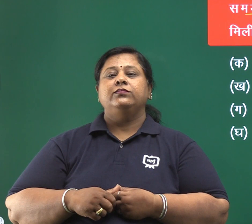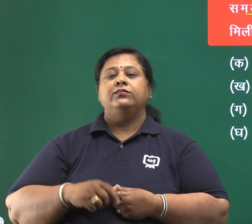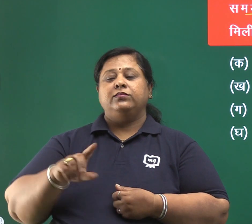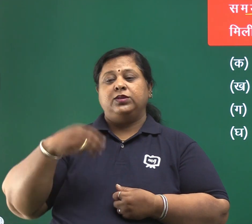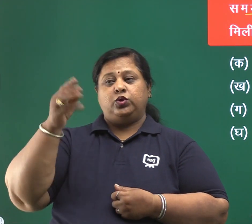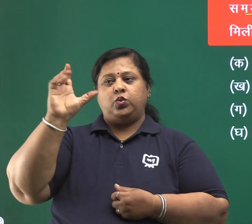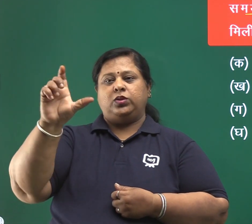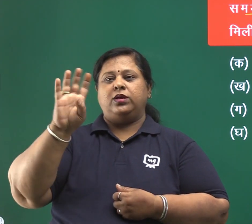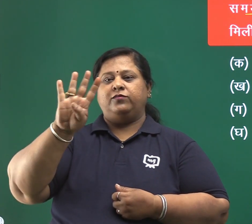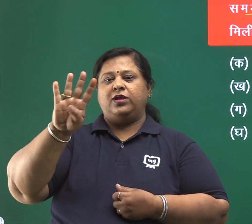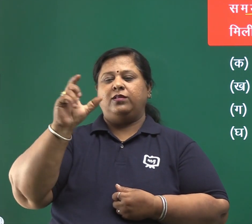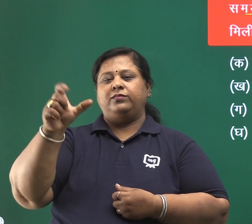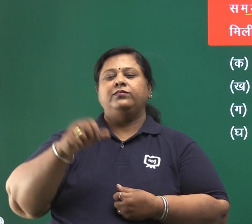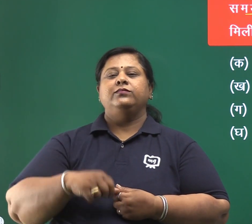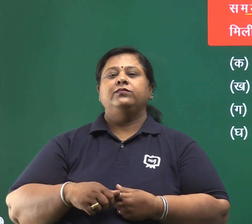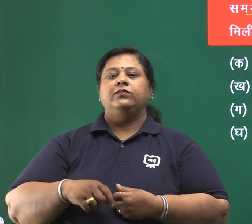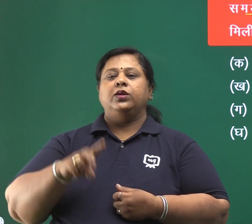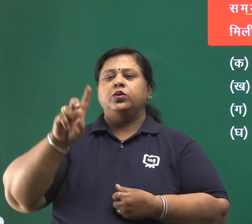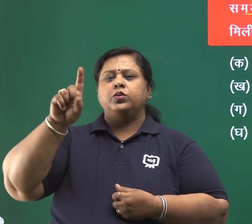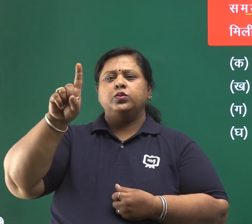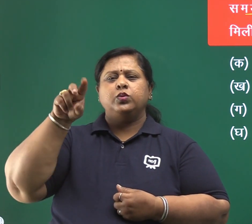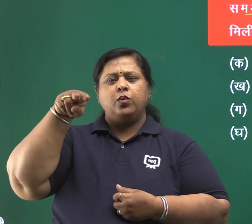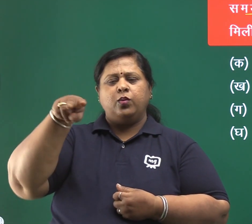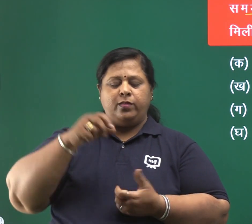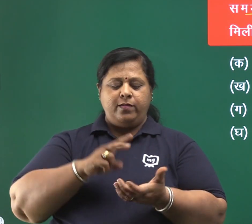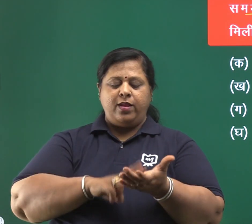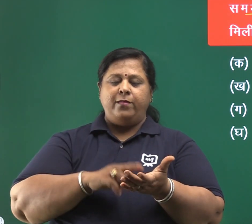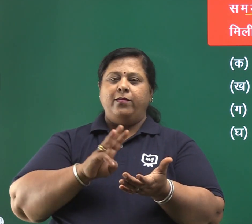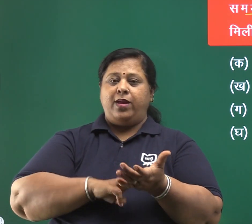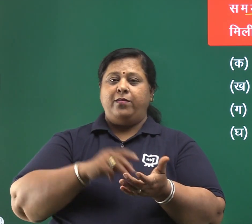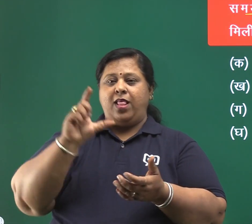या चौथा विकल्प 100 मिलीलीटर।